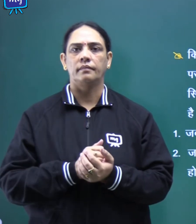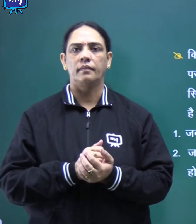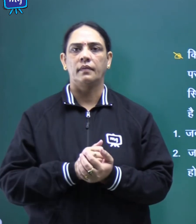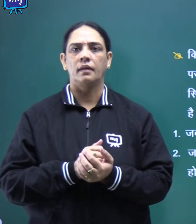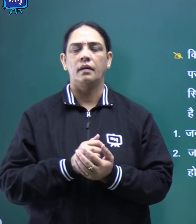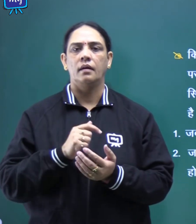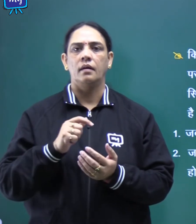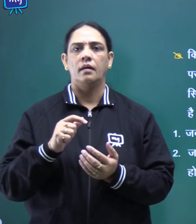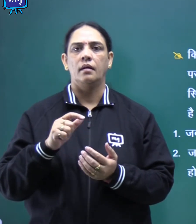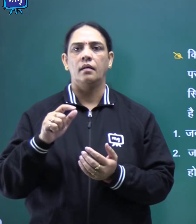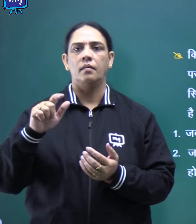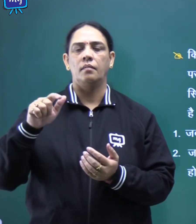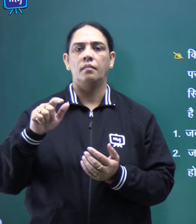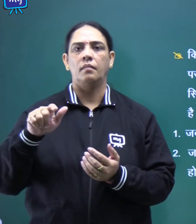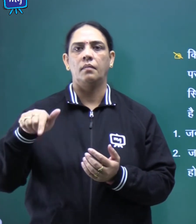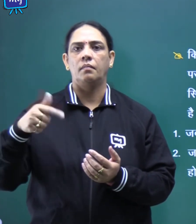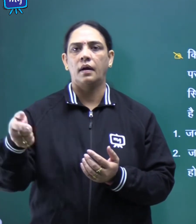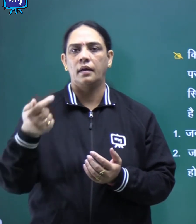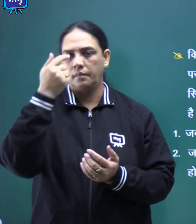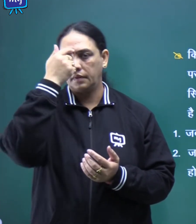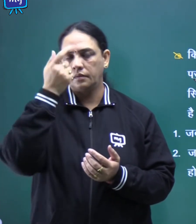बाह्य बिंदु से